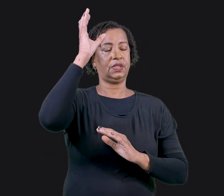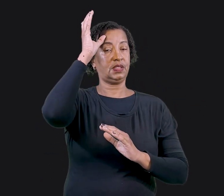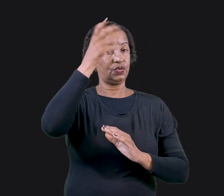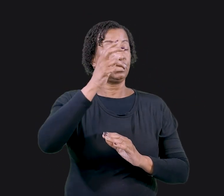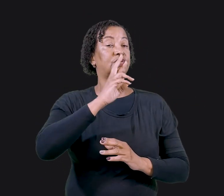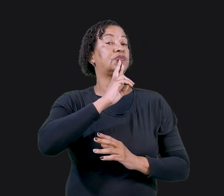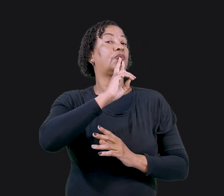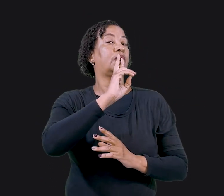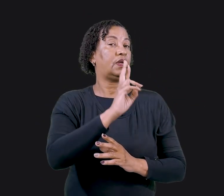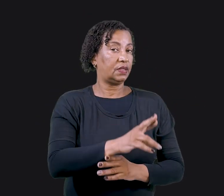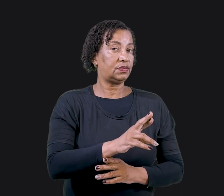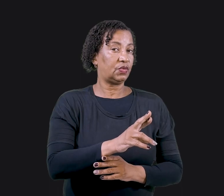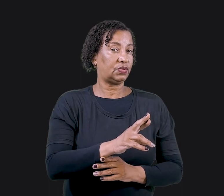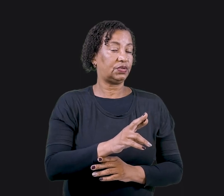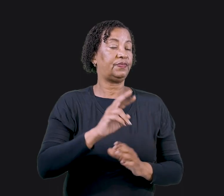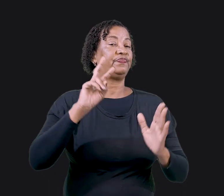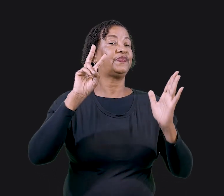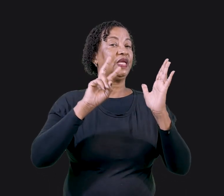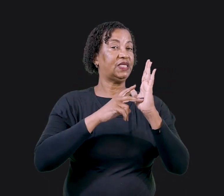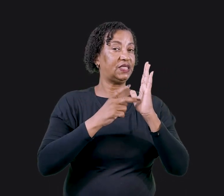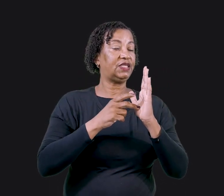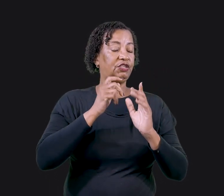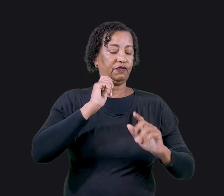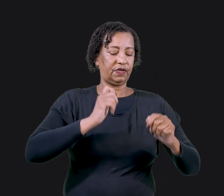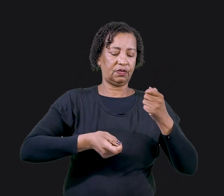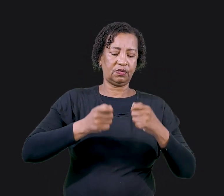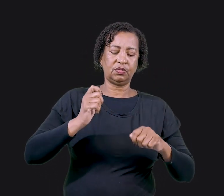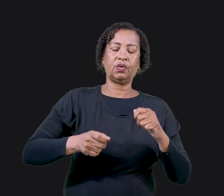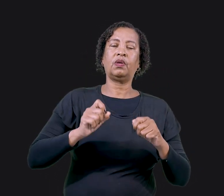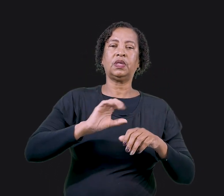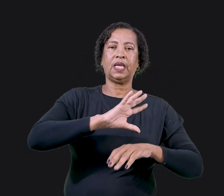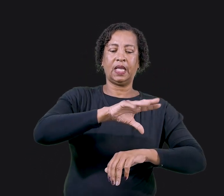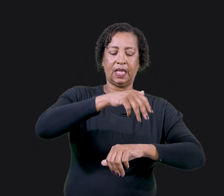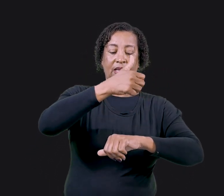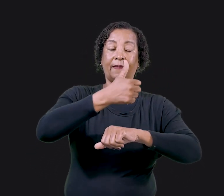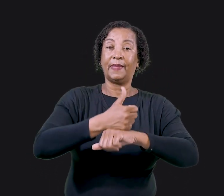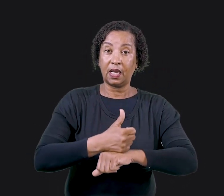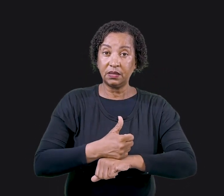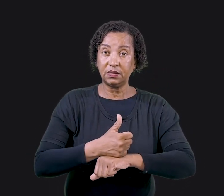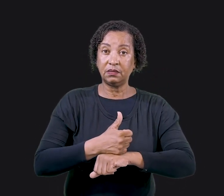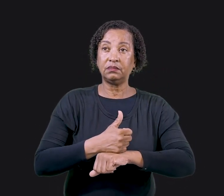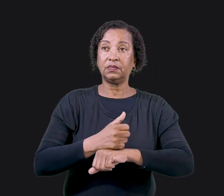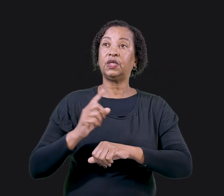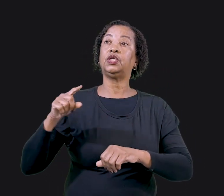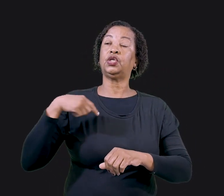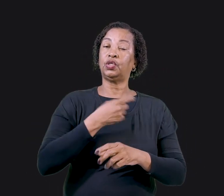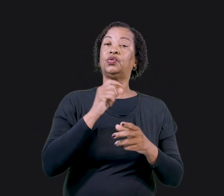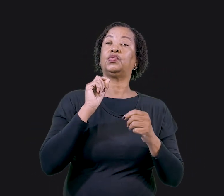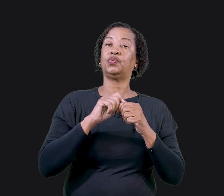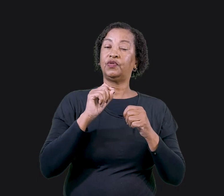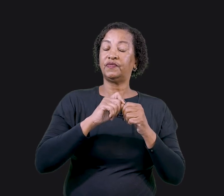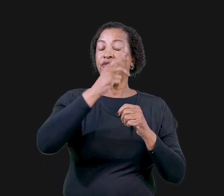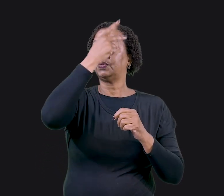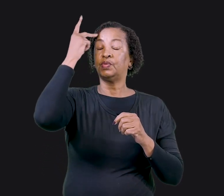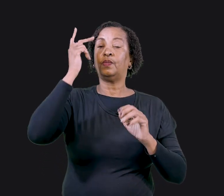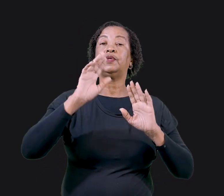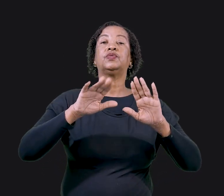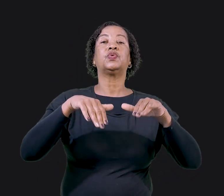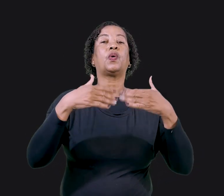parte de sua solução e de suas respostas? Será que isso significa tocar bateria nas praças? Será que é isso que fazemos com uma